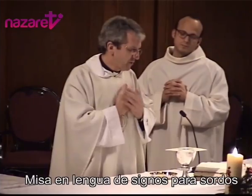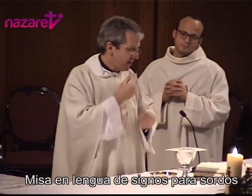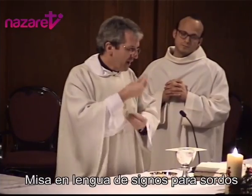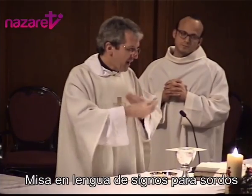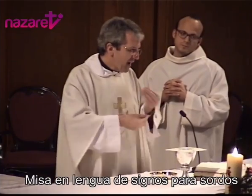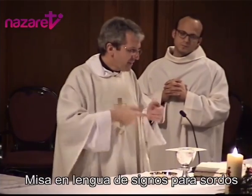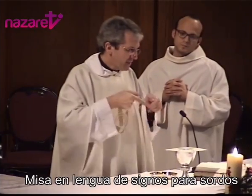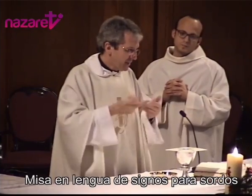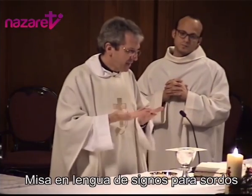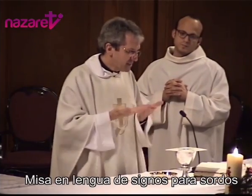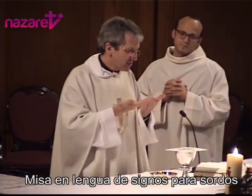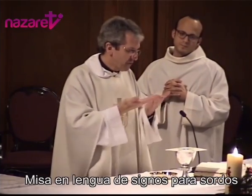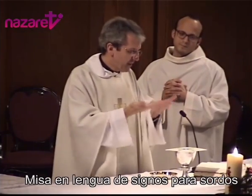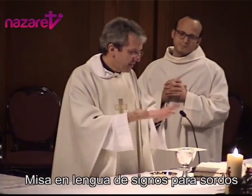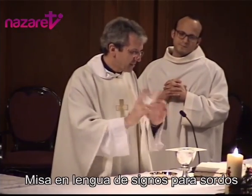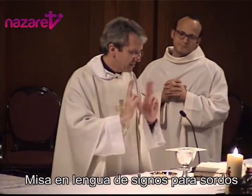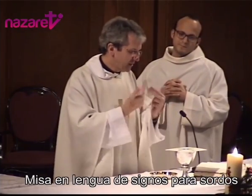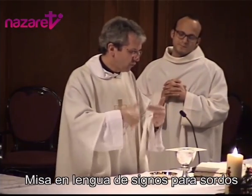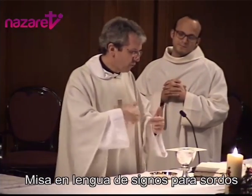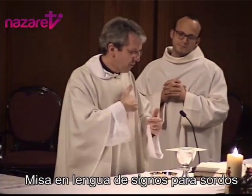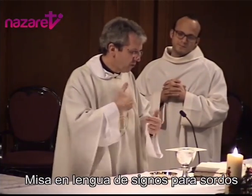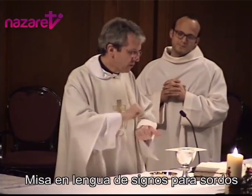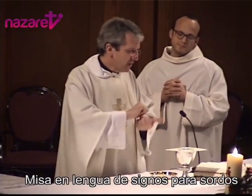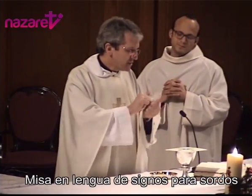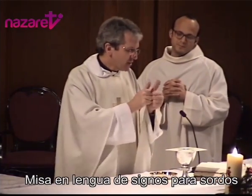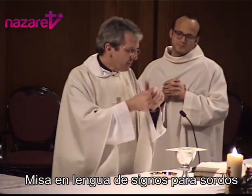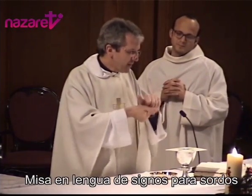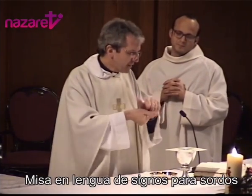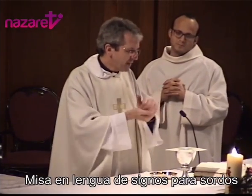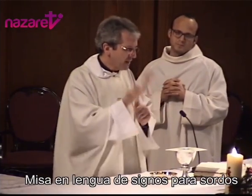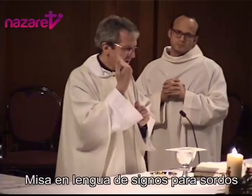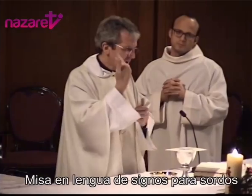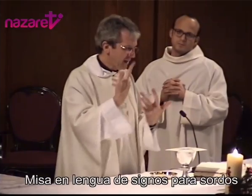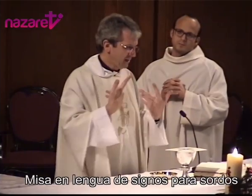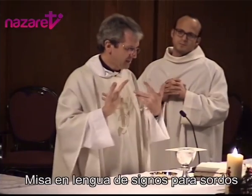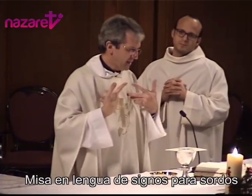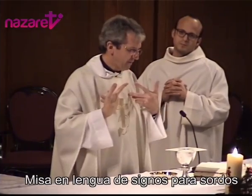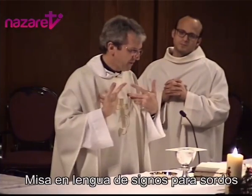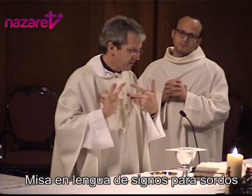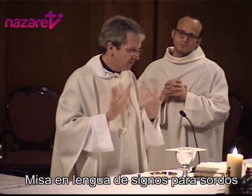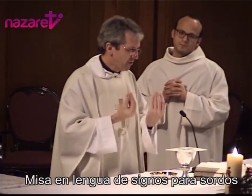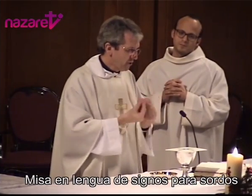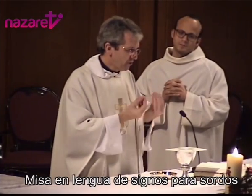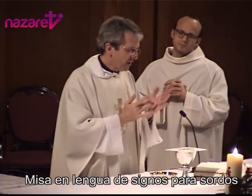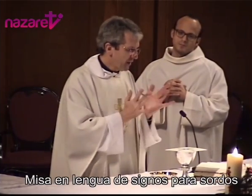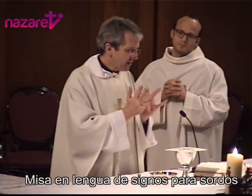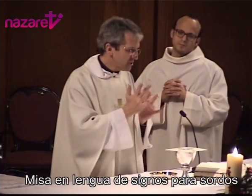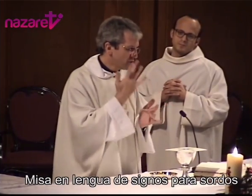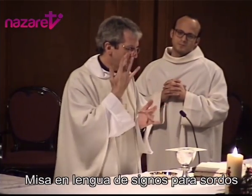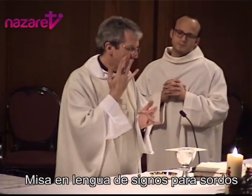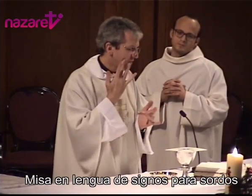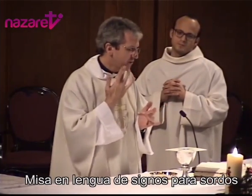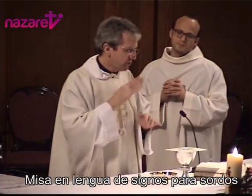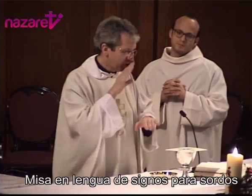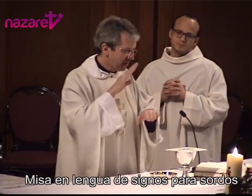predilecto. Haz que estas ofrendas de tu pueblo se conviertan en aquel sacrificio con el que